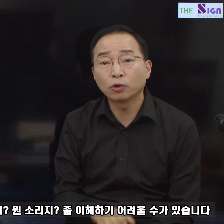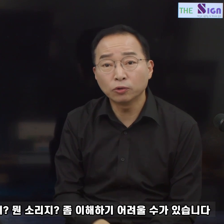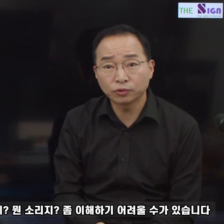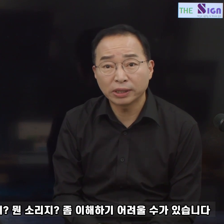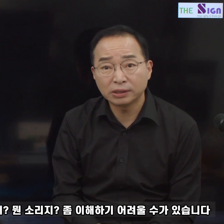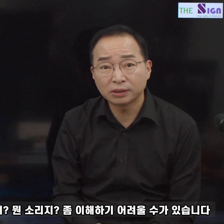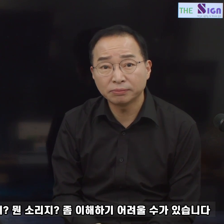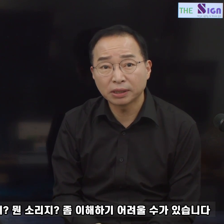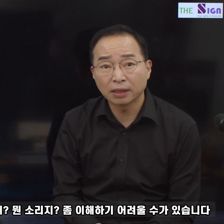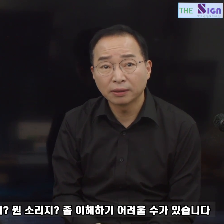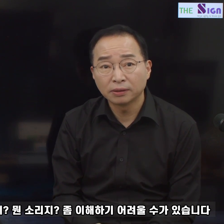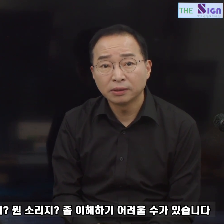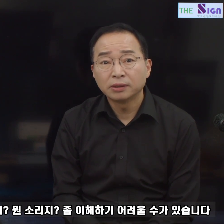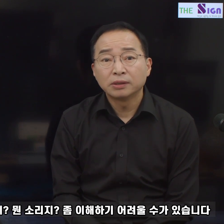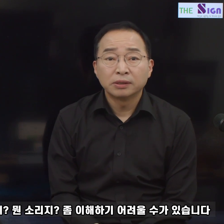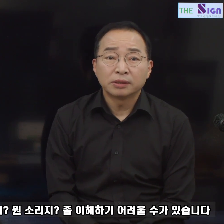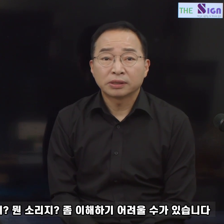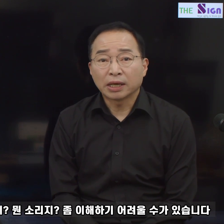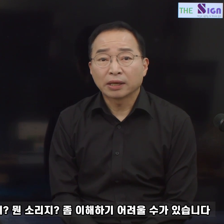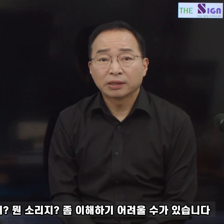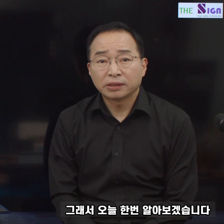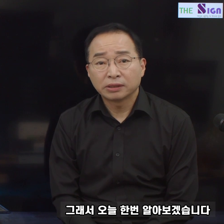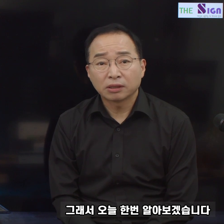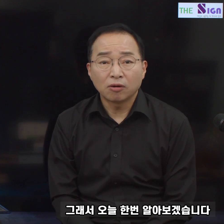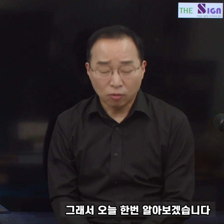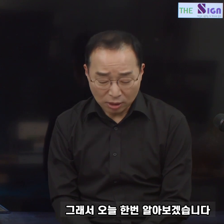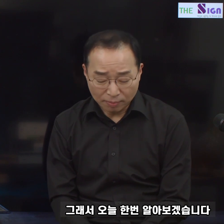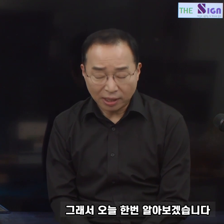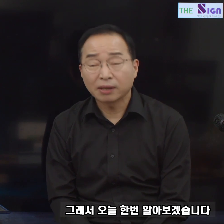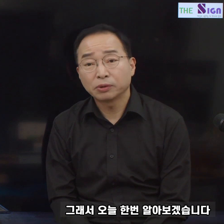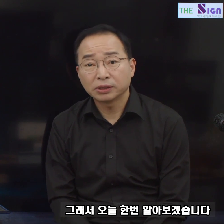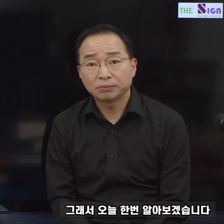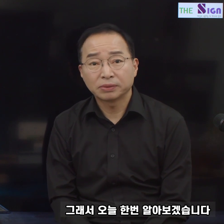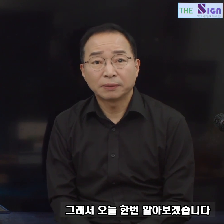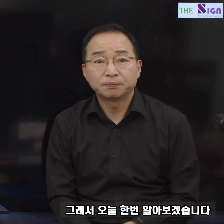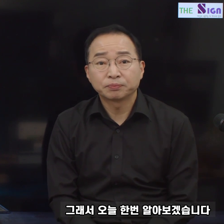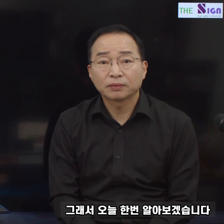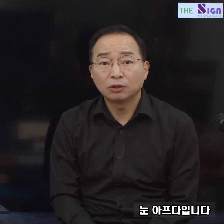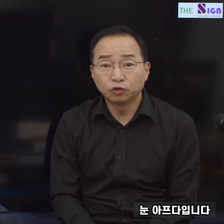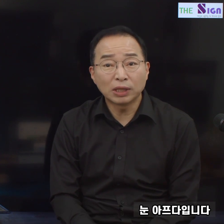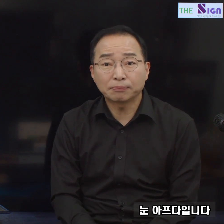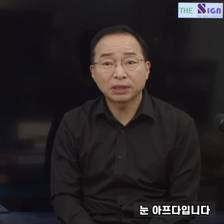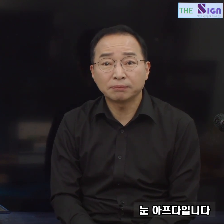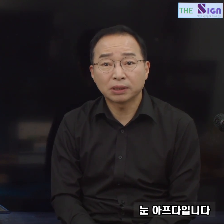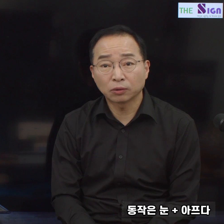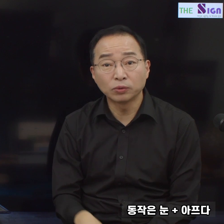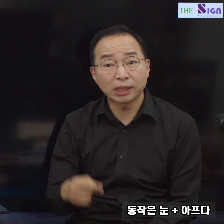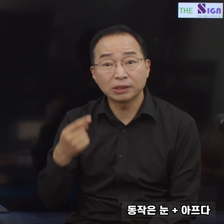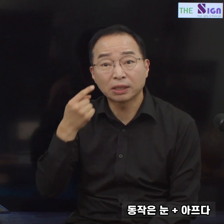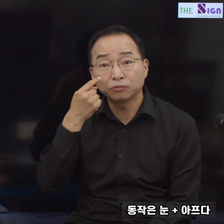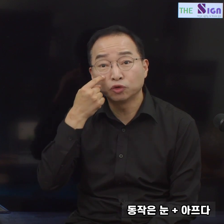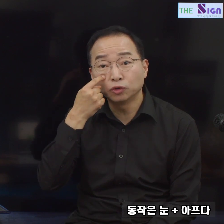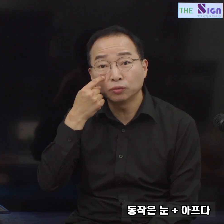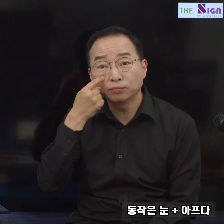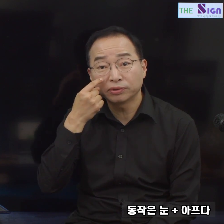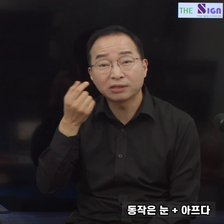수가 있습니다. 자, 그래서 오늘 한번 알아보겠습니다. 눈 아프다입니다. 동작을 이렇게 하면 눈 플러스